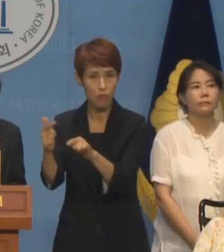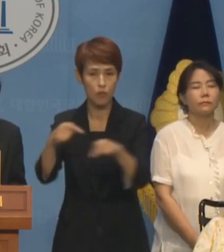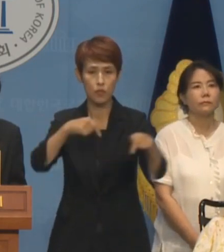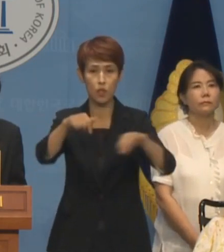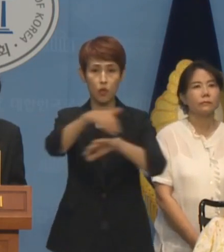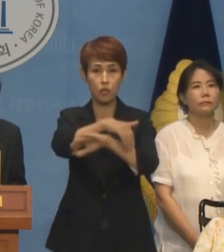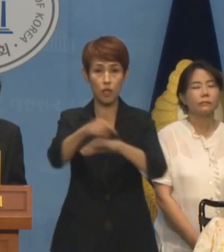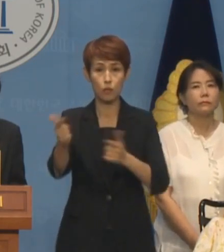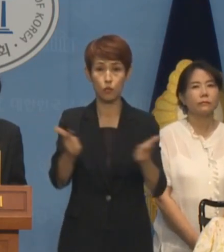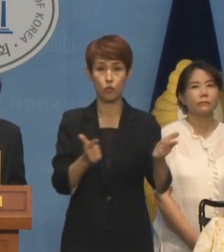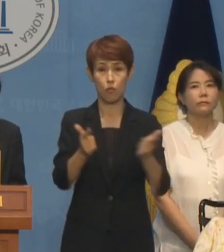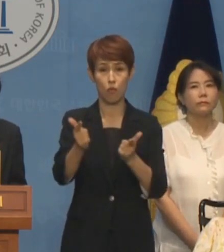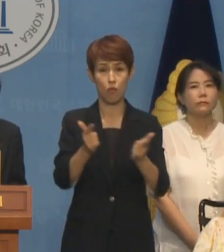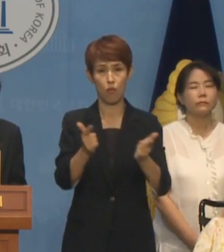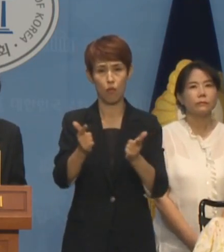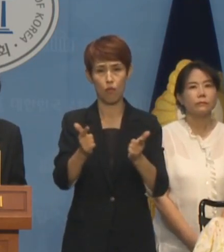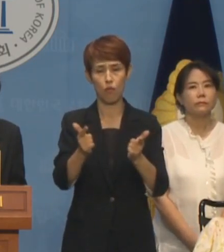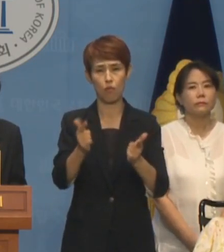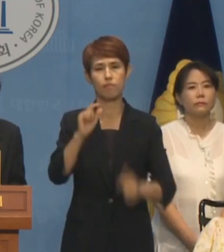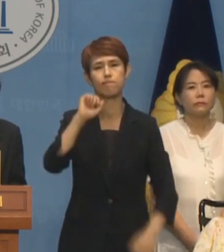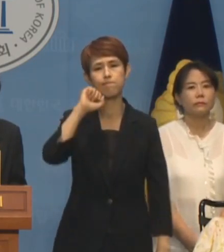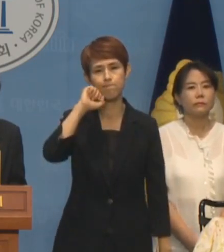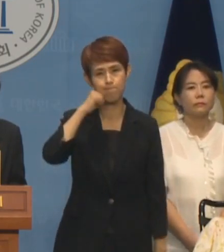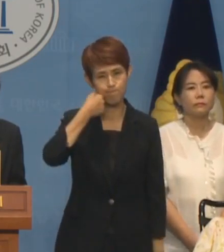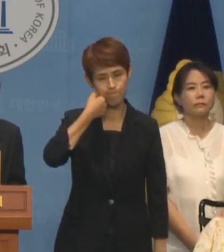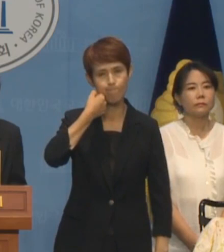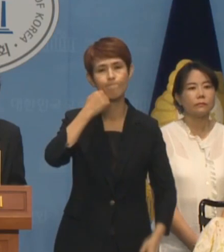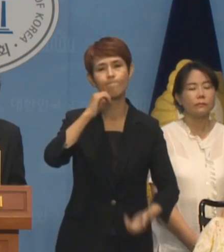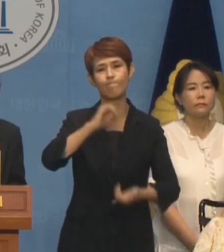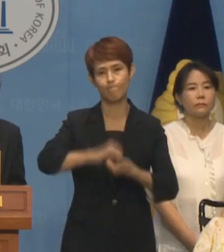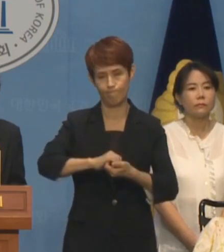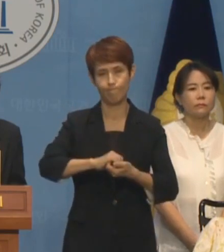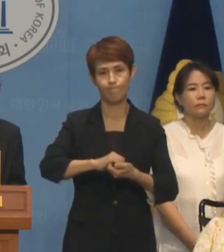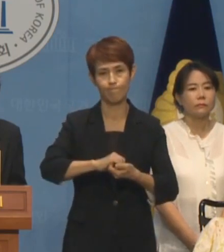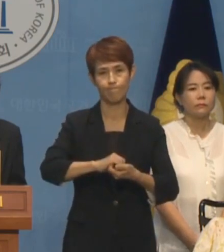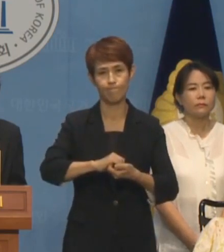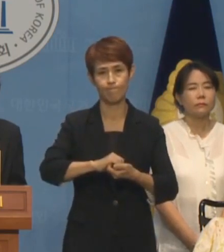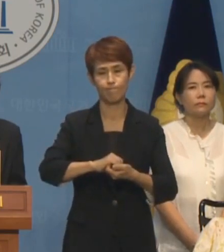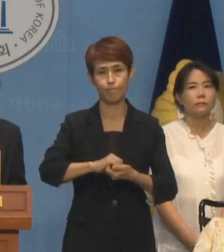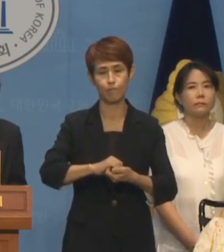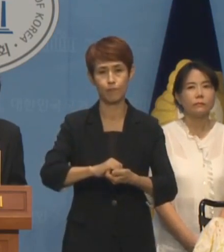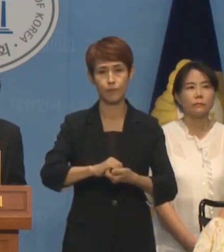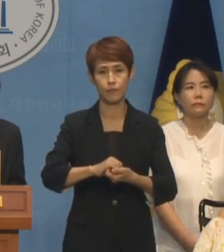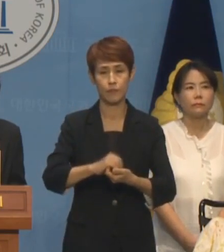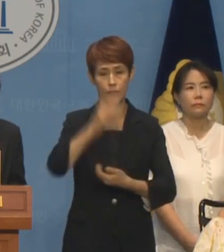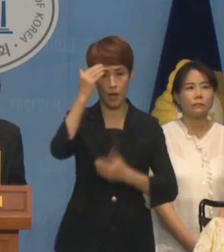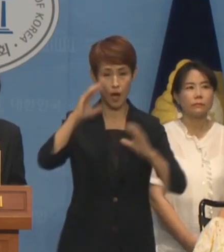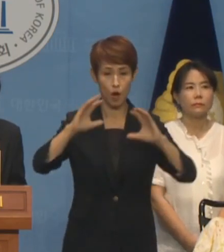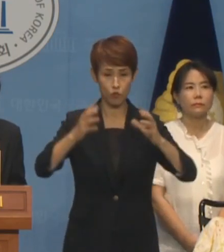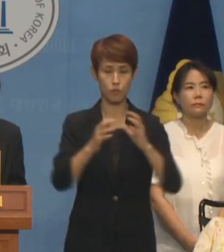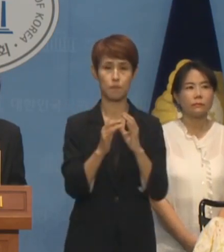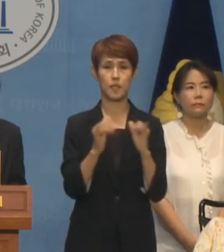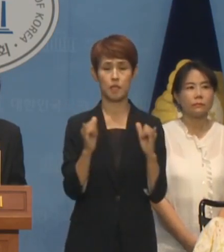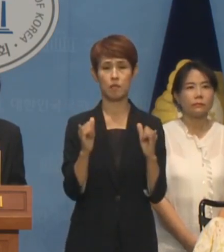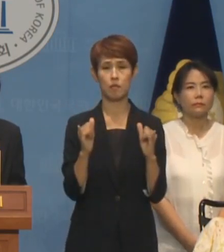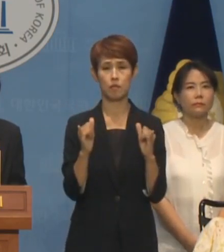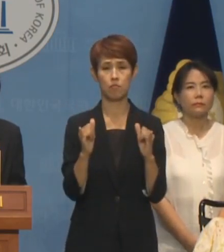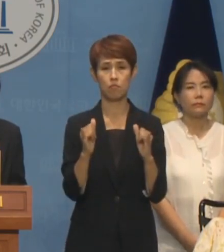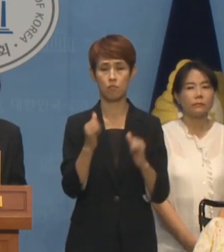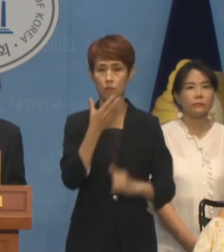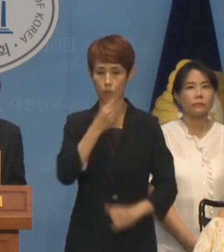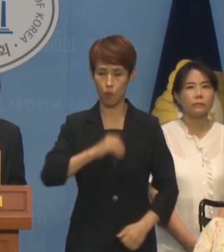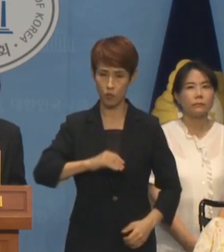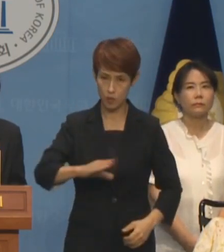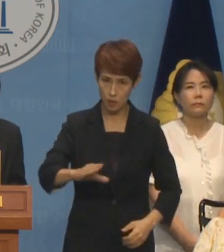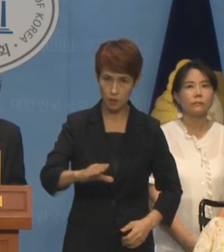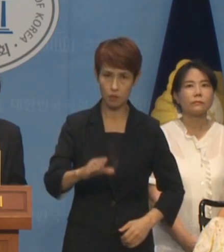정책 조정을 포괄하지 못하는 한계를 갖고 있습니다. 대한민국 국민이 복지뿐